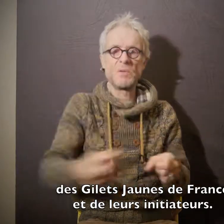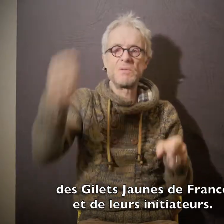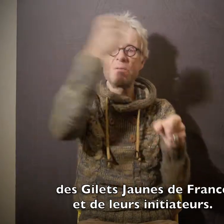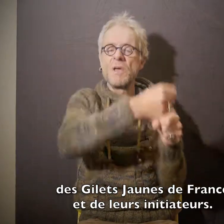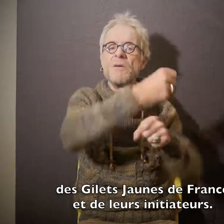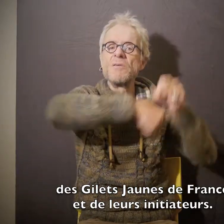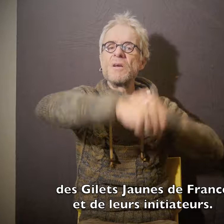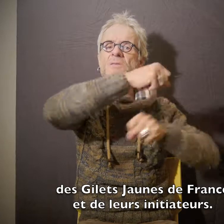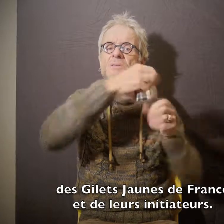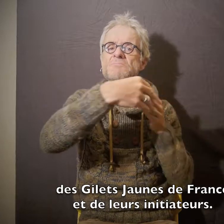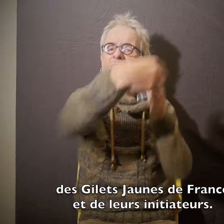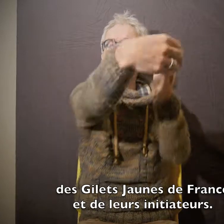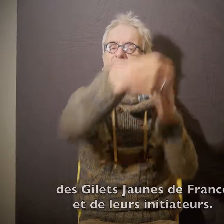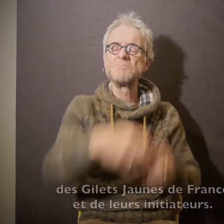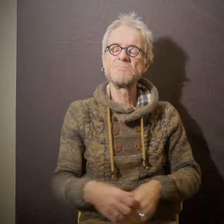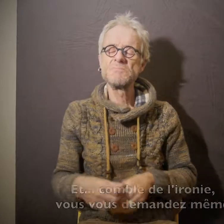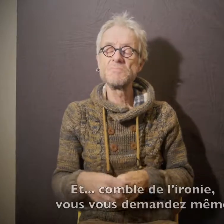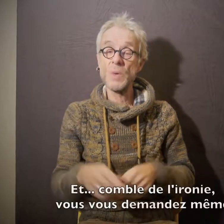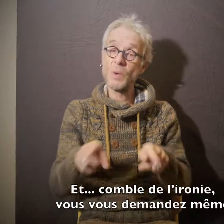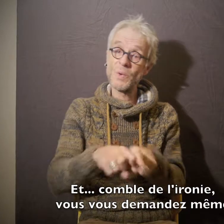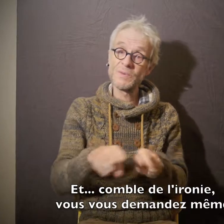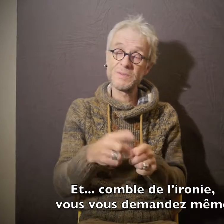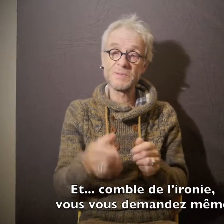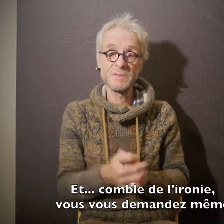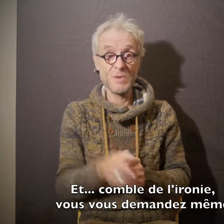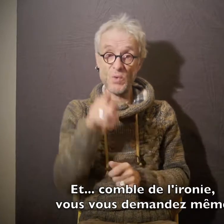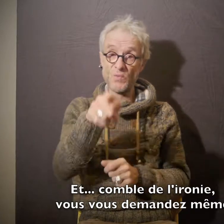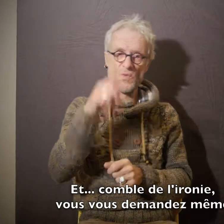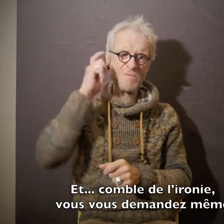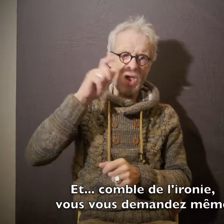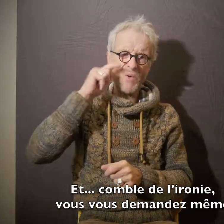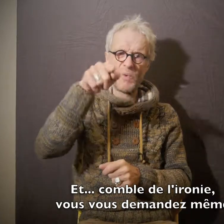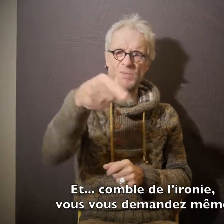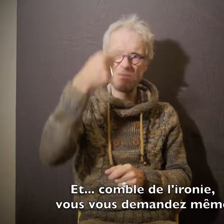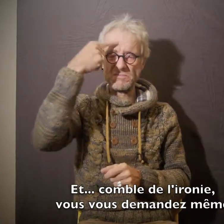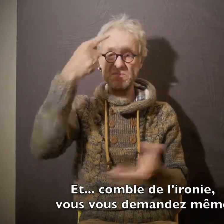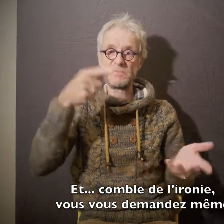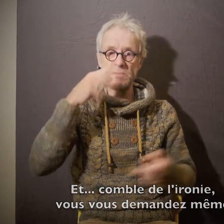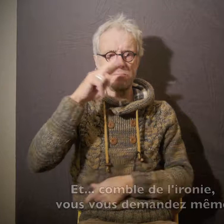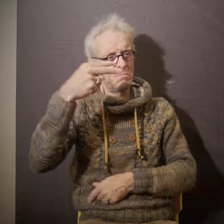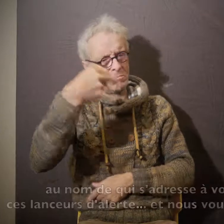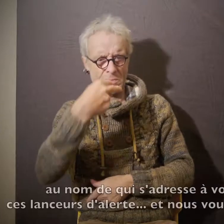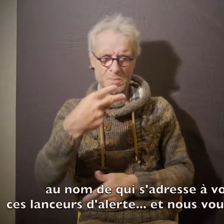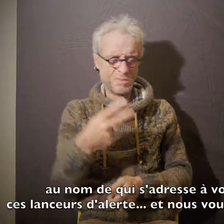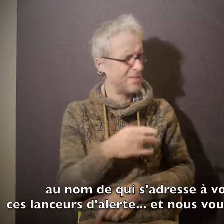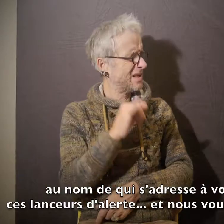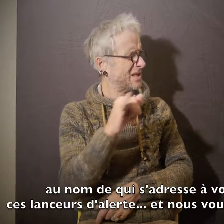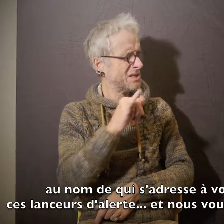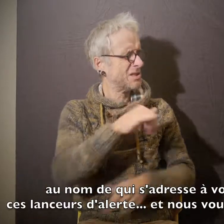initiateurs. Et, comble de l'ironie, vous vous demandez même au nom de qui s'adressent à vous ces